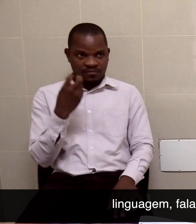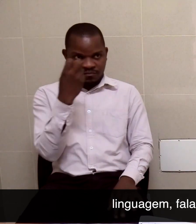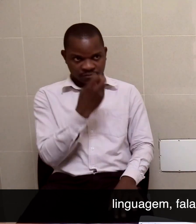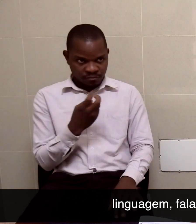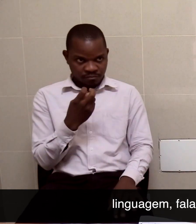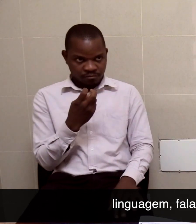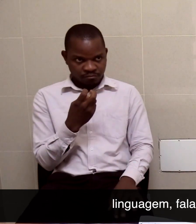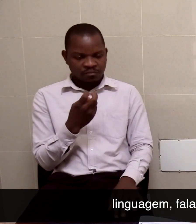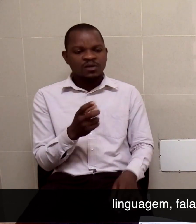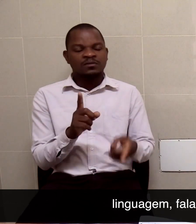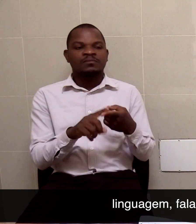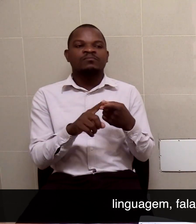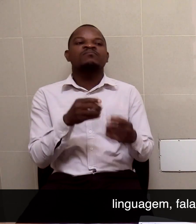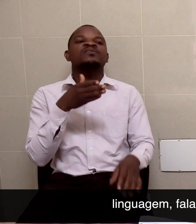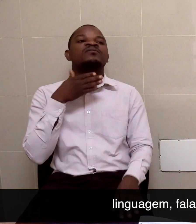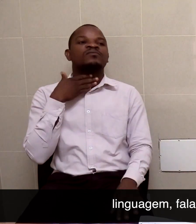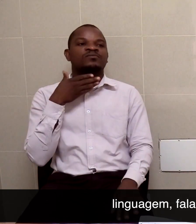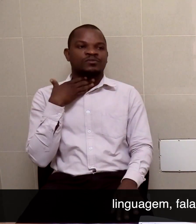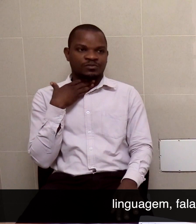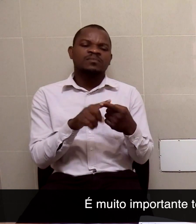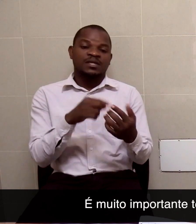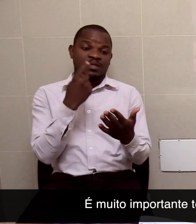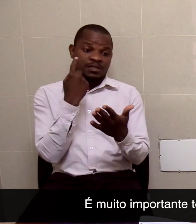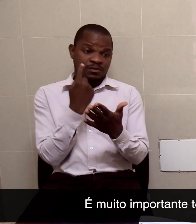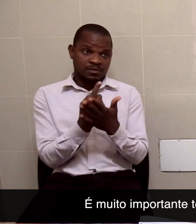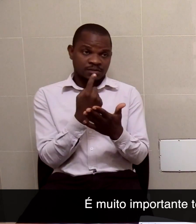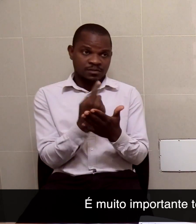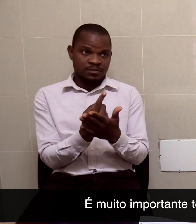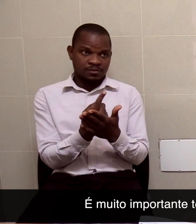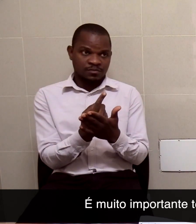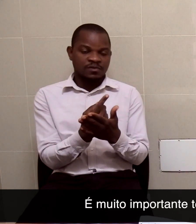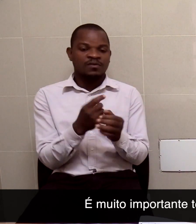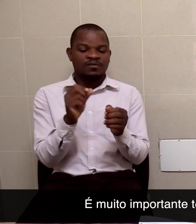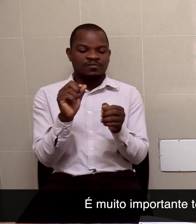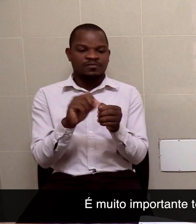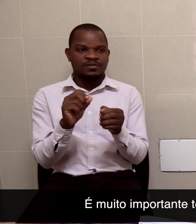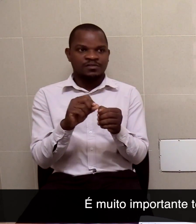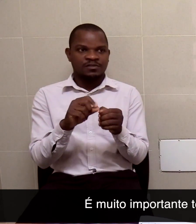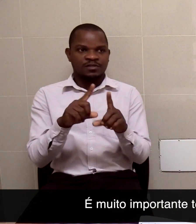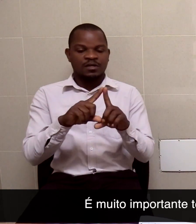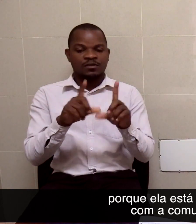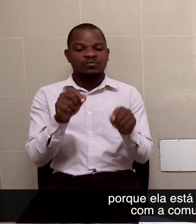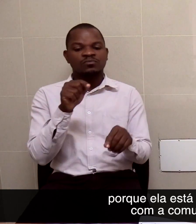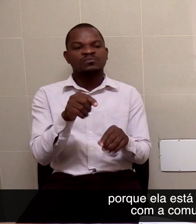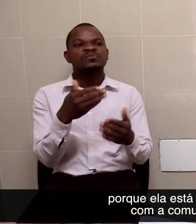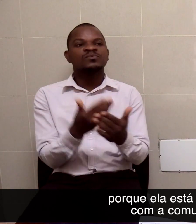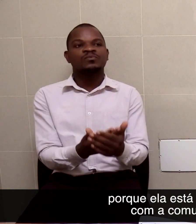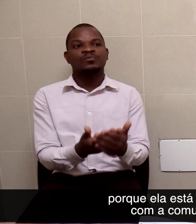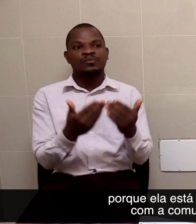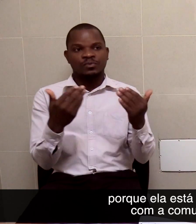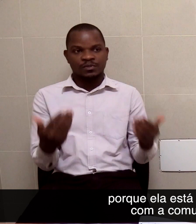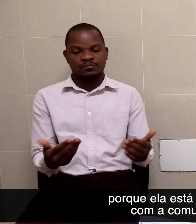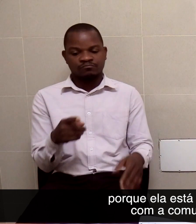deglutição e a voz. É muito importante termos esta especialidade porque ela